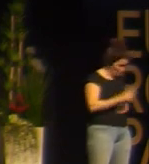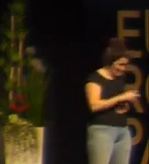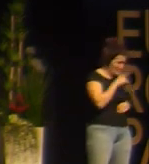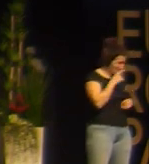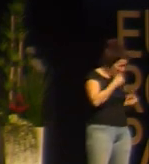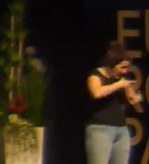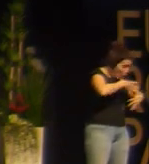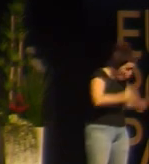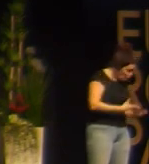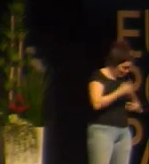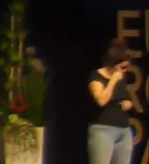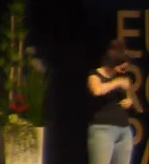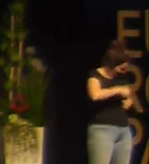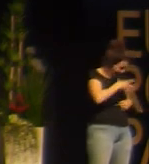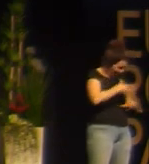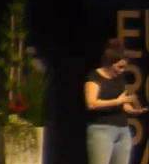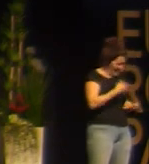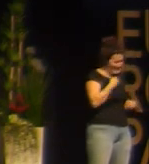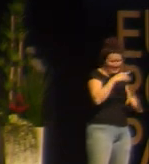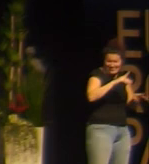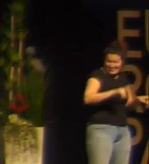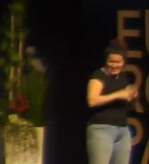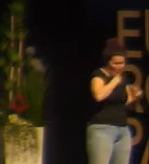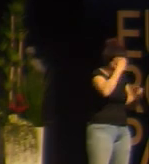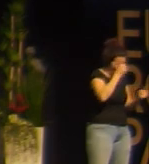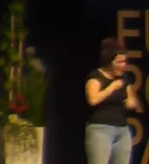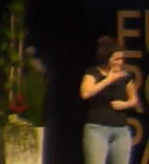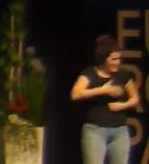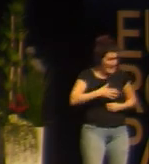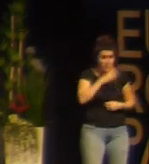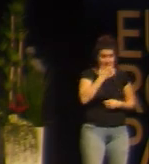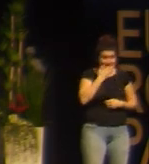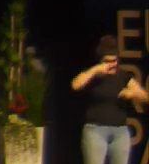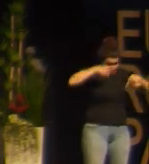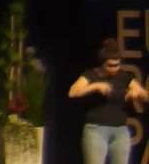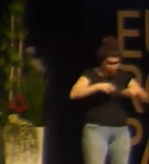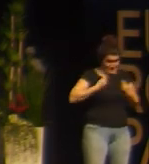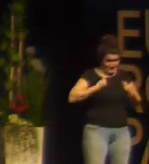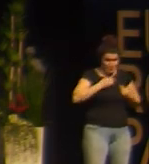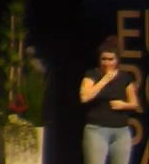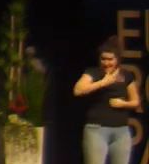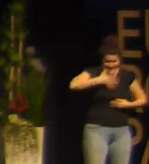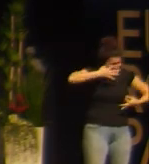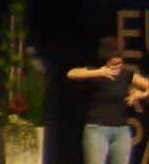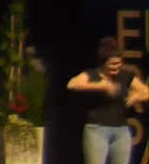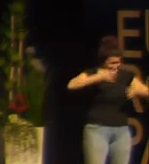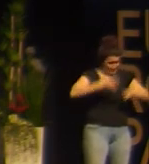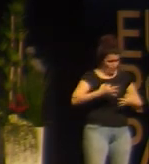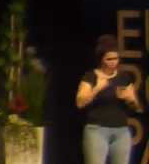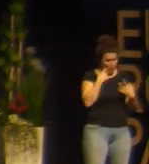vive el hoy y deja de ocuparte de mañana porque si vivimos hoy mañana está asegurado la